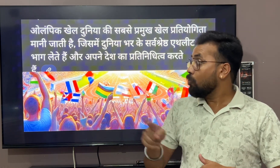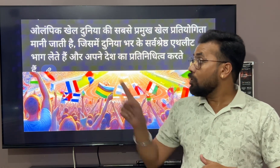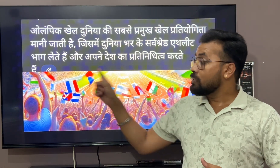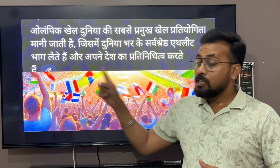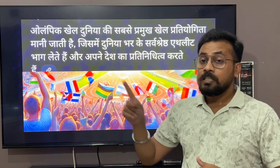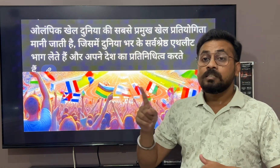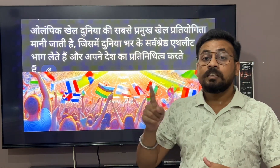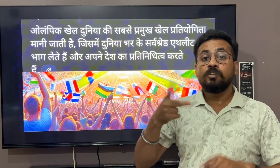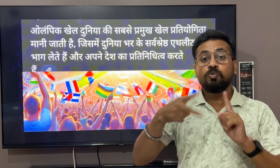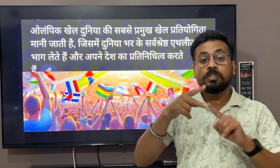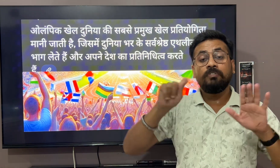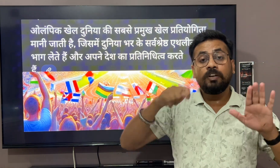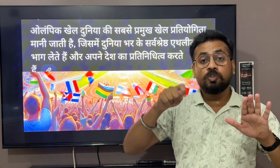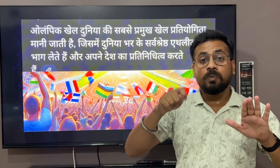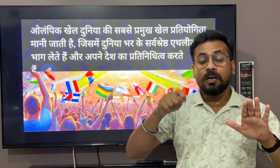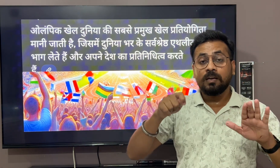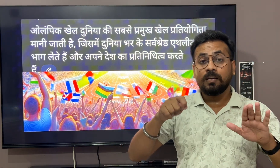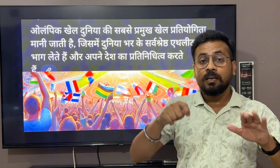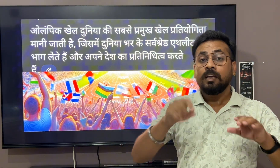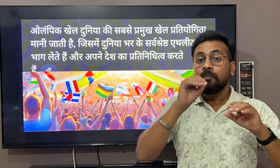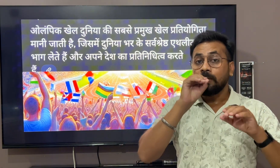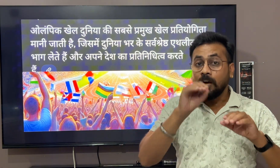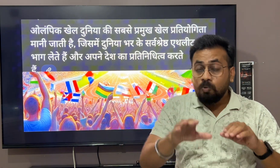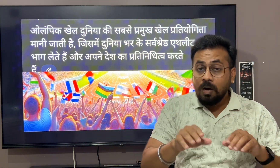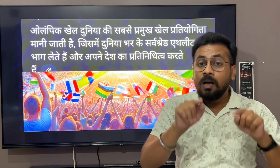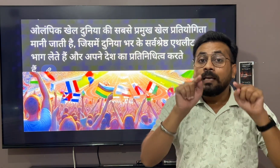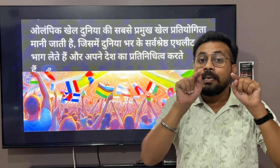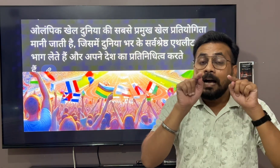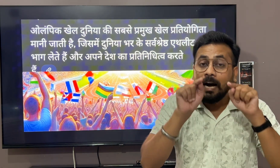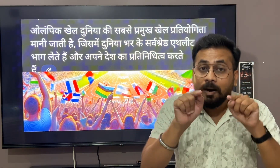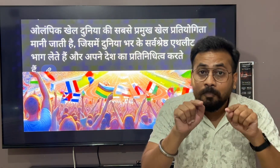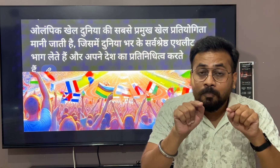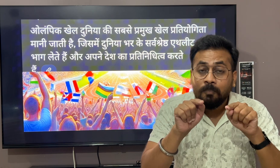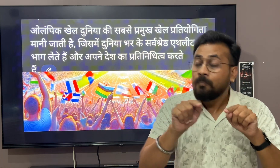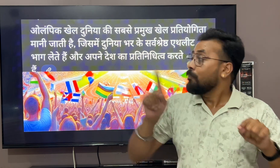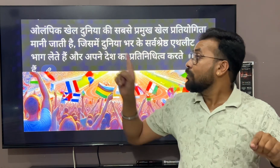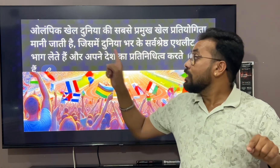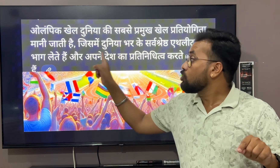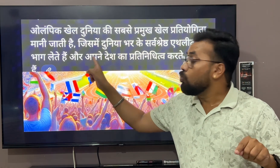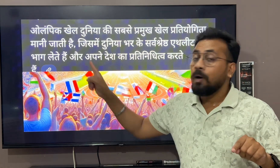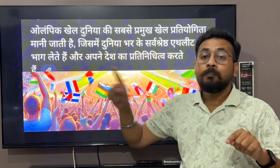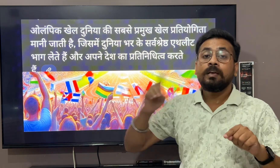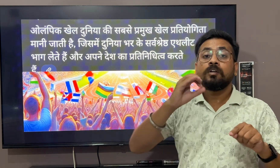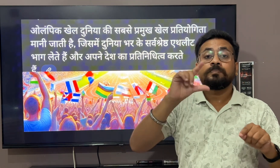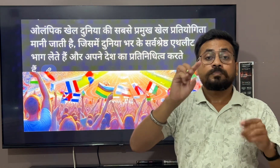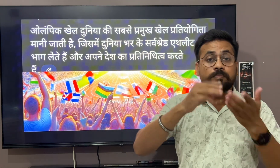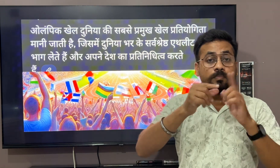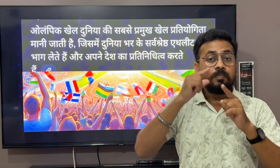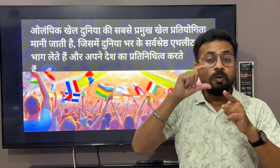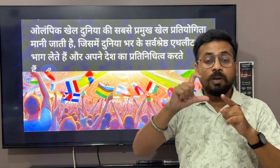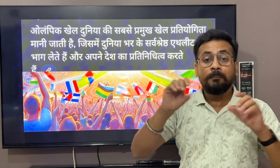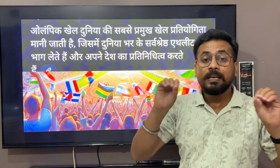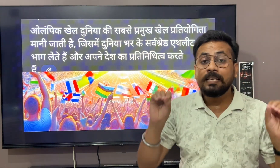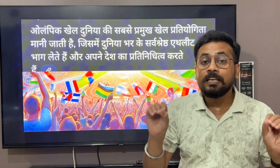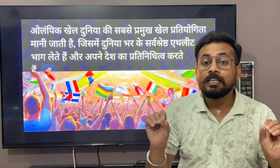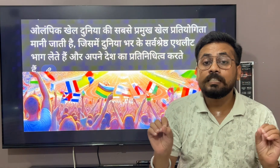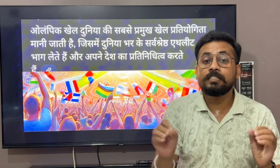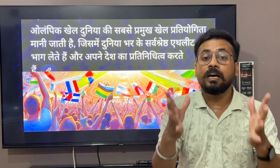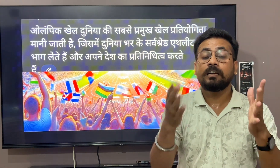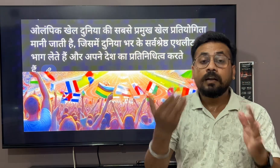इसी की दूसरी वीडियोस बना करके बताऊंगा कि आप इस ओलंपिक की स्टार्ट कब